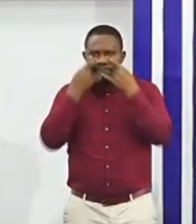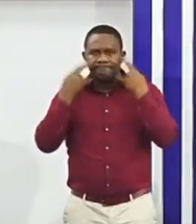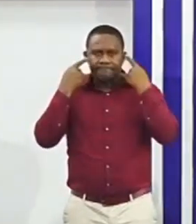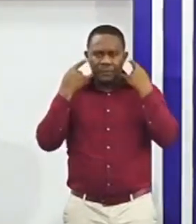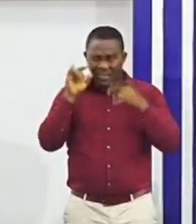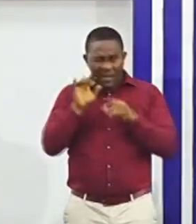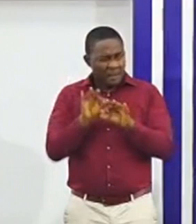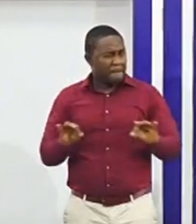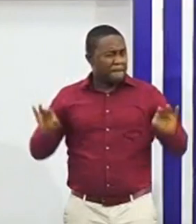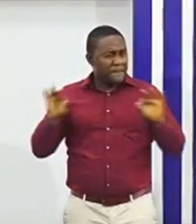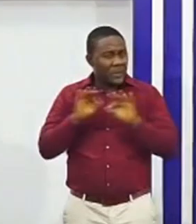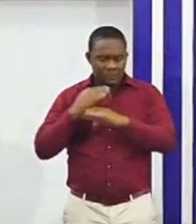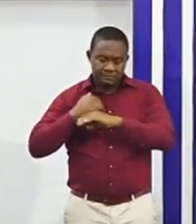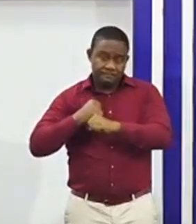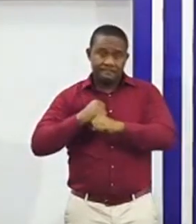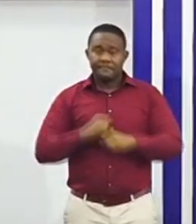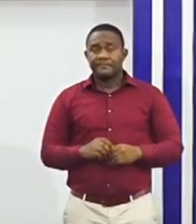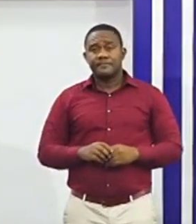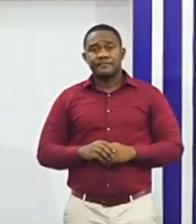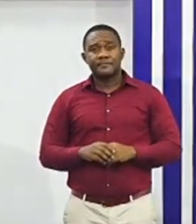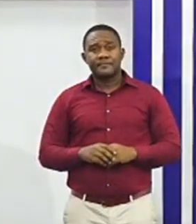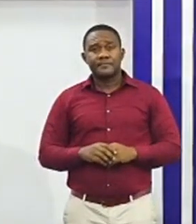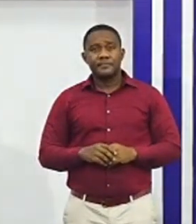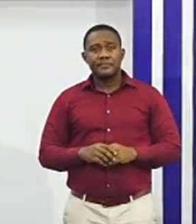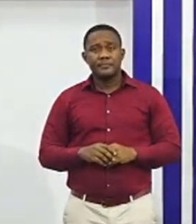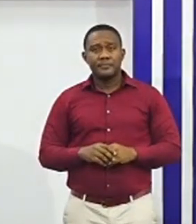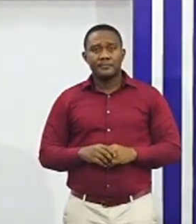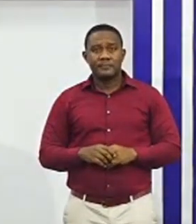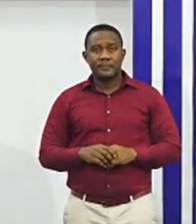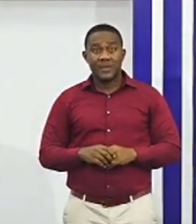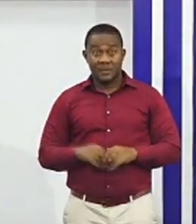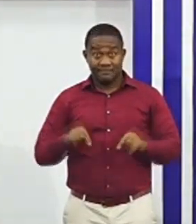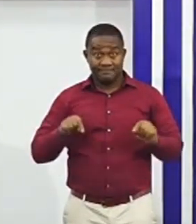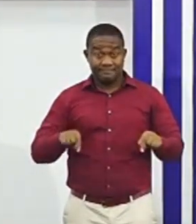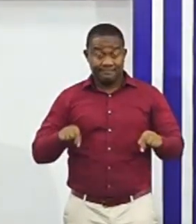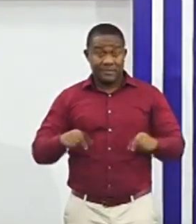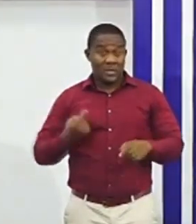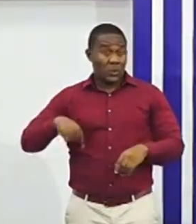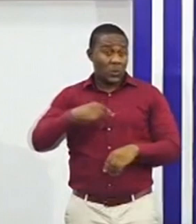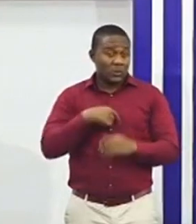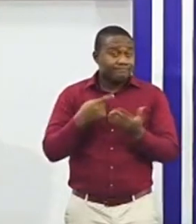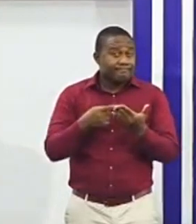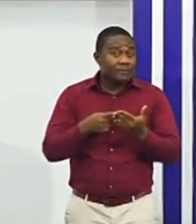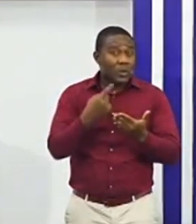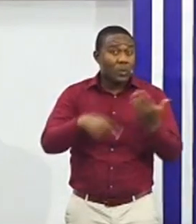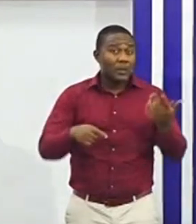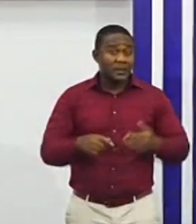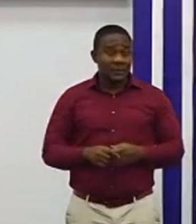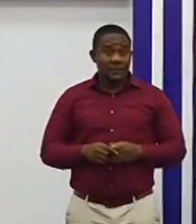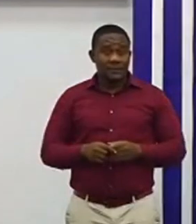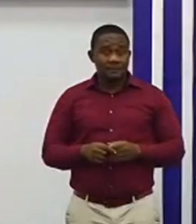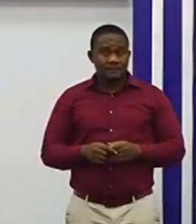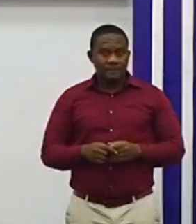penko ye yer chanchan pili dem ka i a balonga na ven ka yaga yerulua national board for small